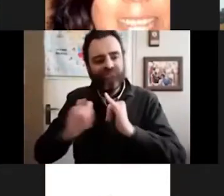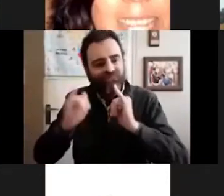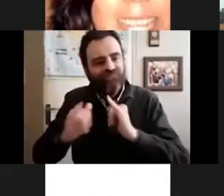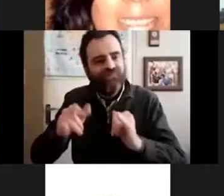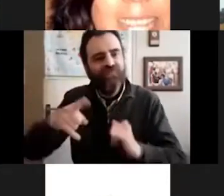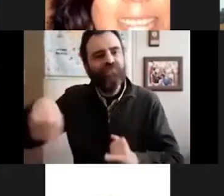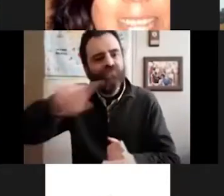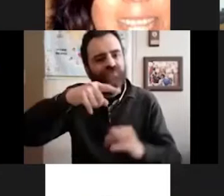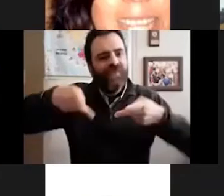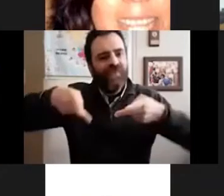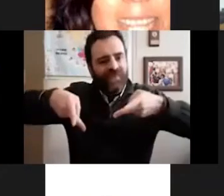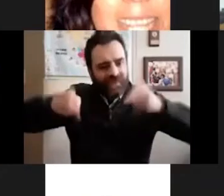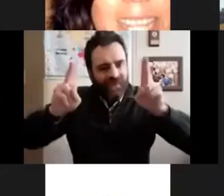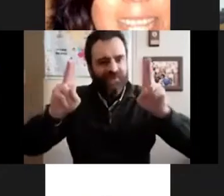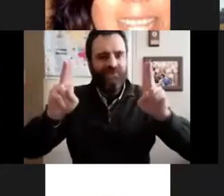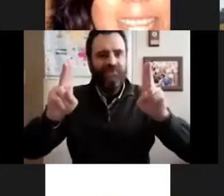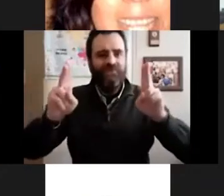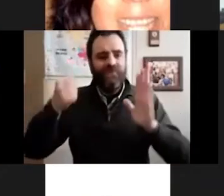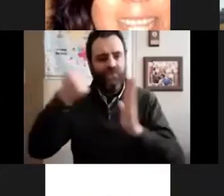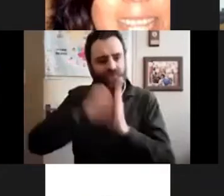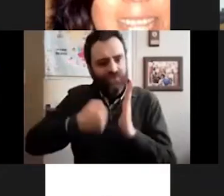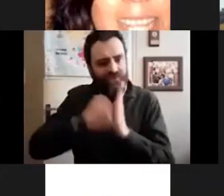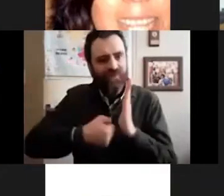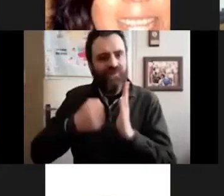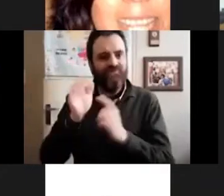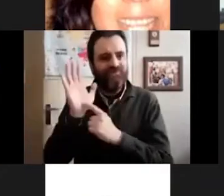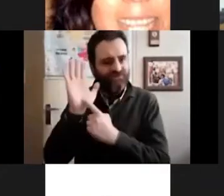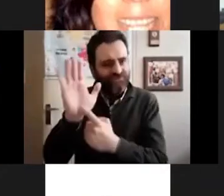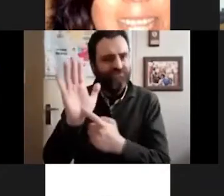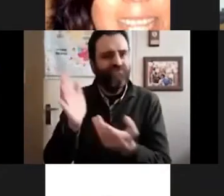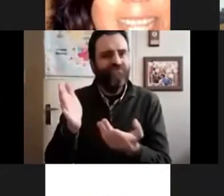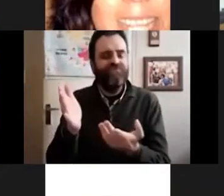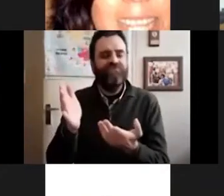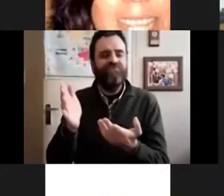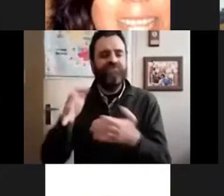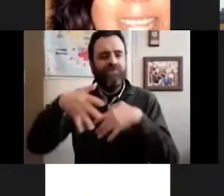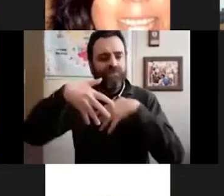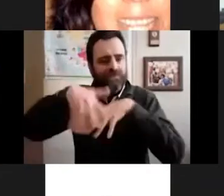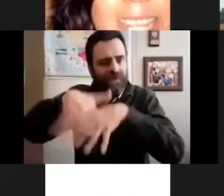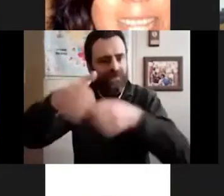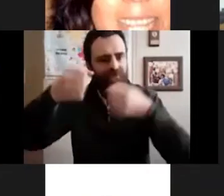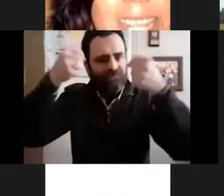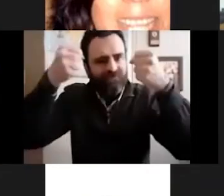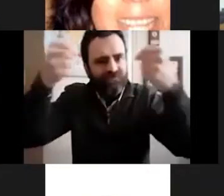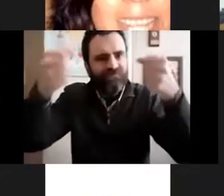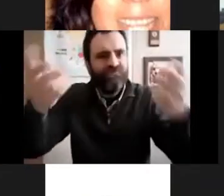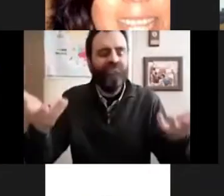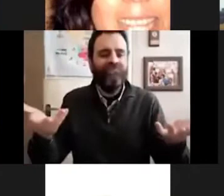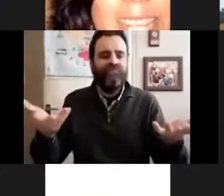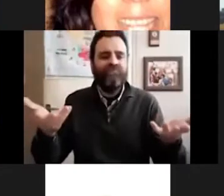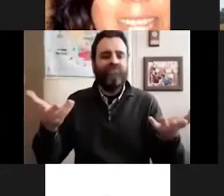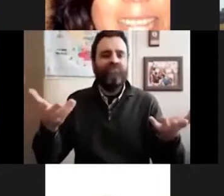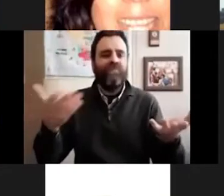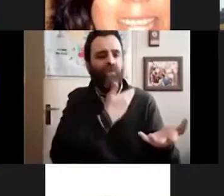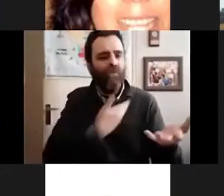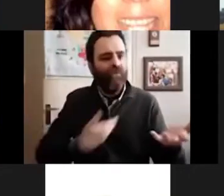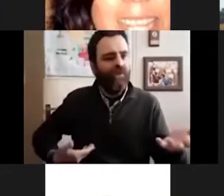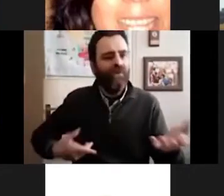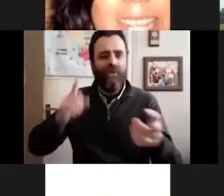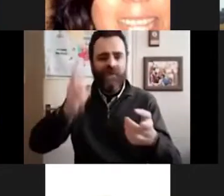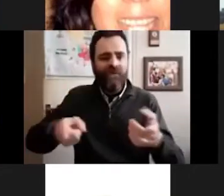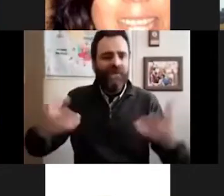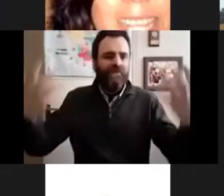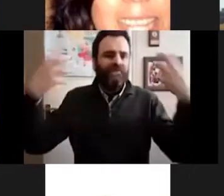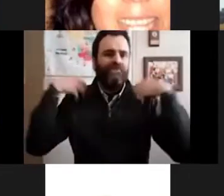Nosotros en la escuela también informamos acerca de este tema y de los derechos y que tenemos que luchar y mostrarnos, visibilizarnos a través de marchas